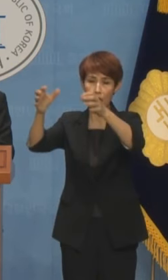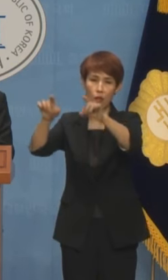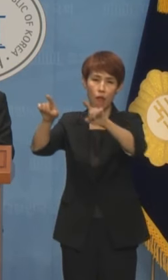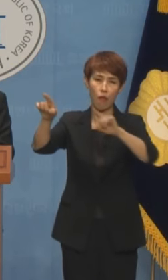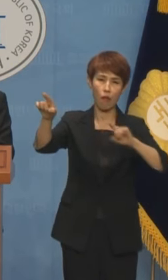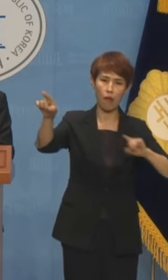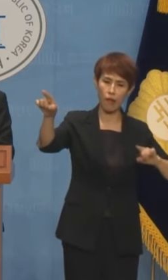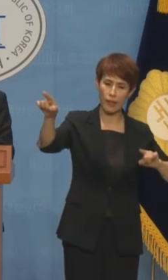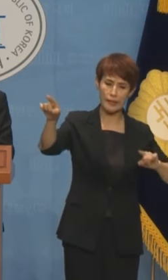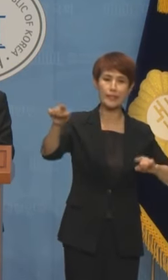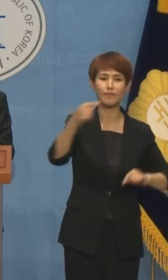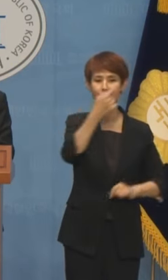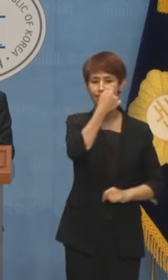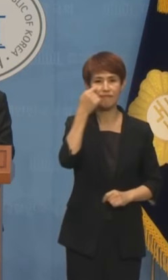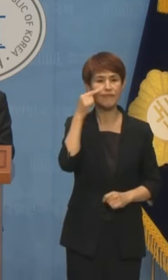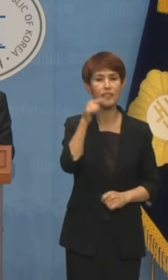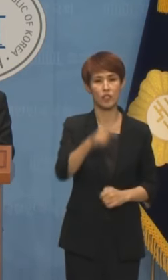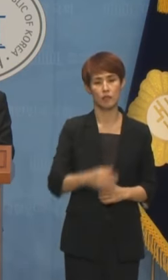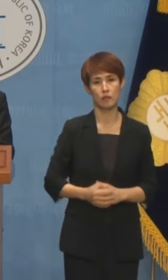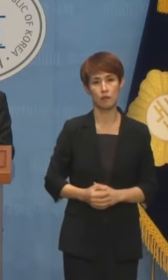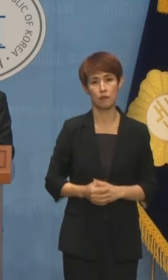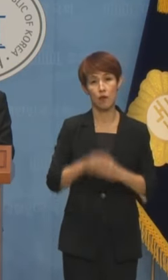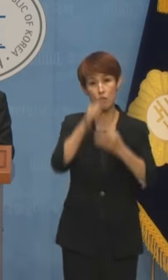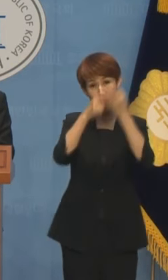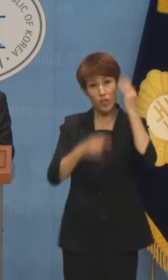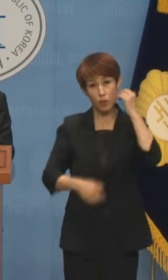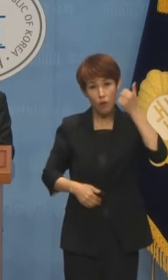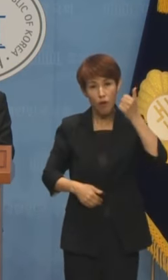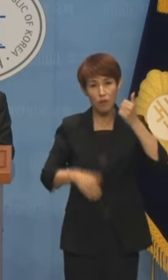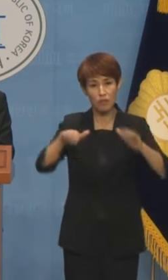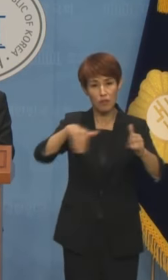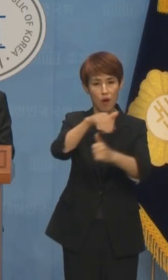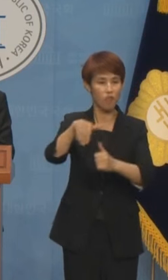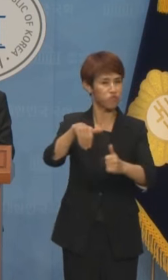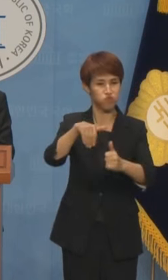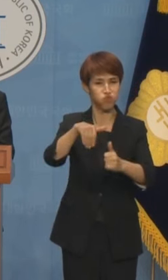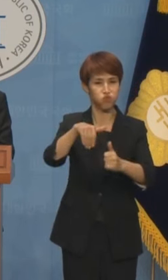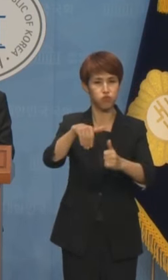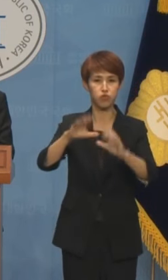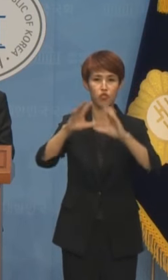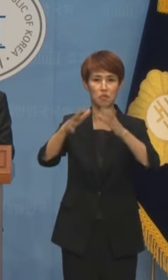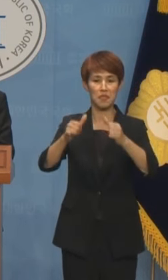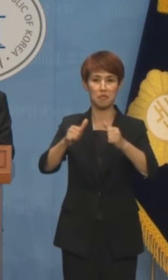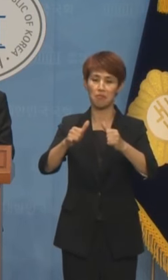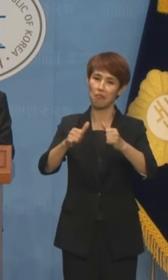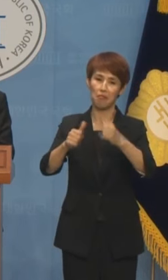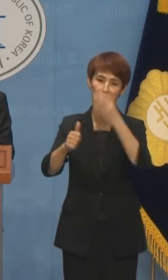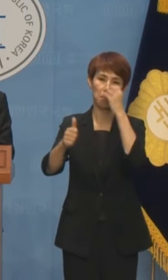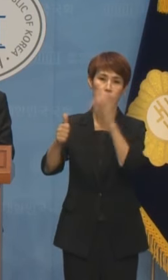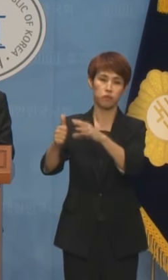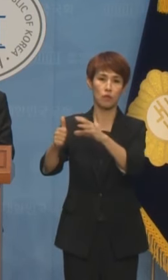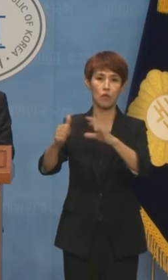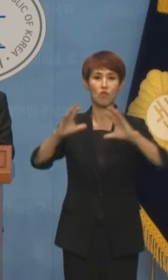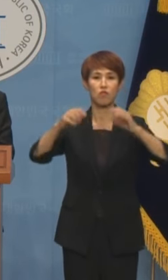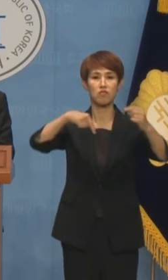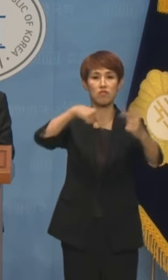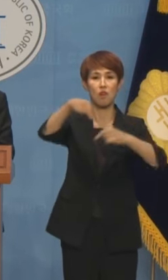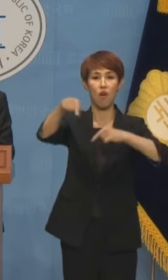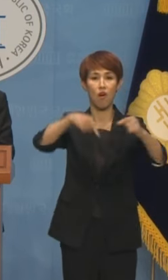역행한다는 방증입니다. 윤석열 대통령은 현실을 왜곡하고 국민을 기만하면서까지 국정 성과를